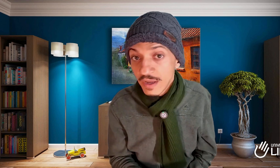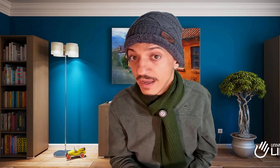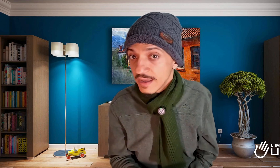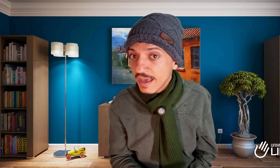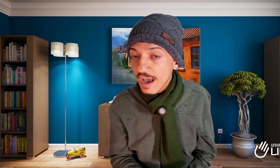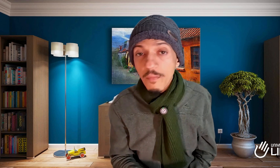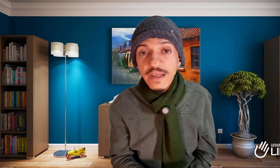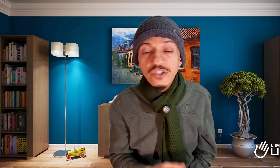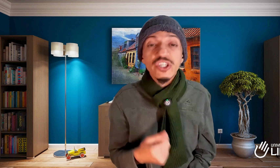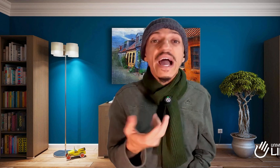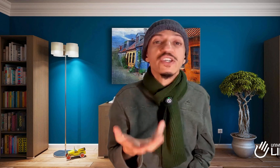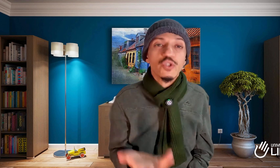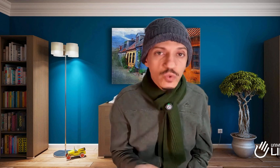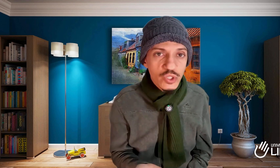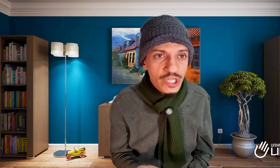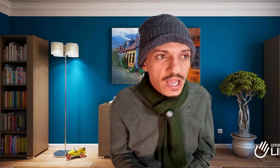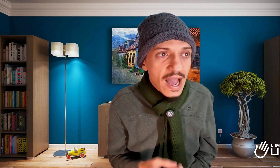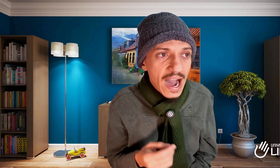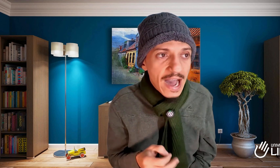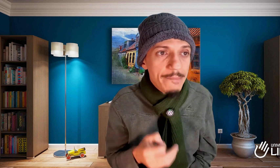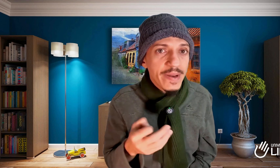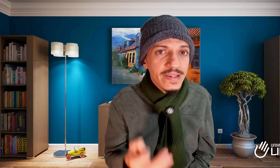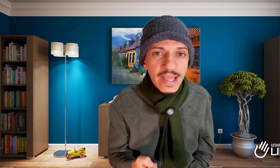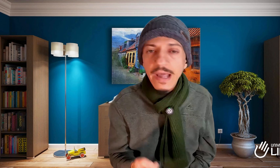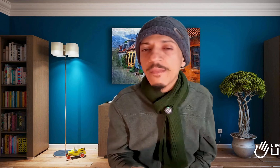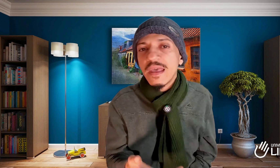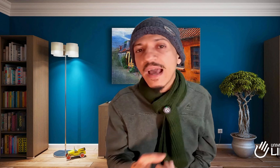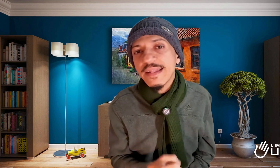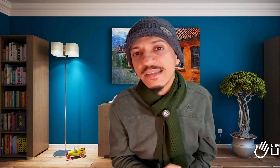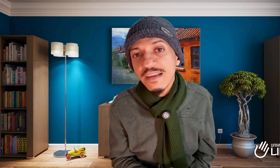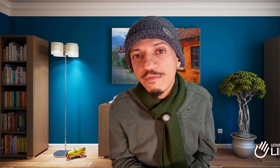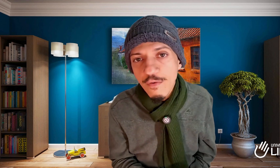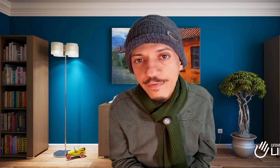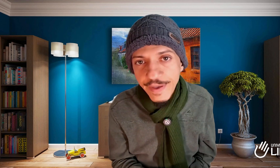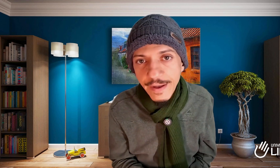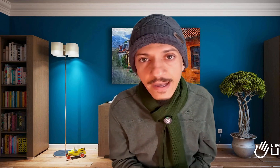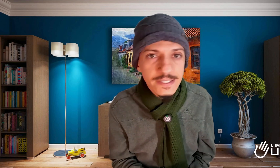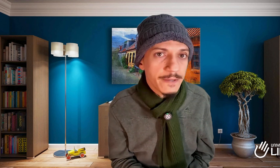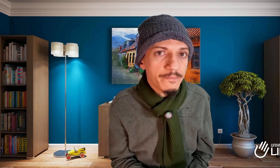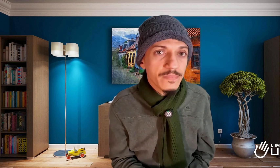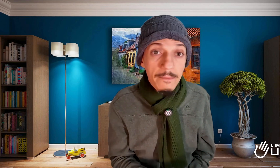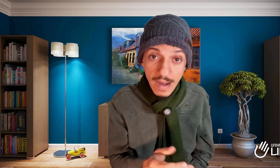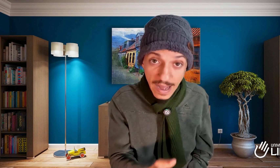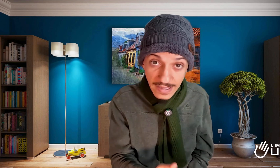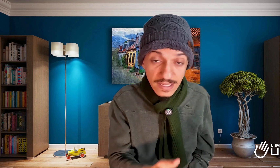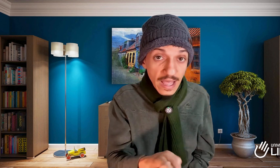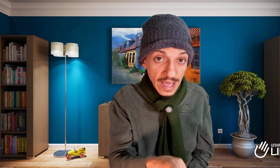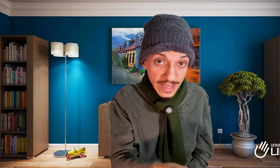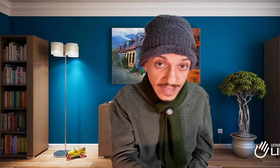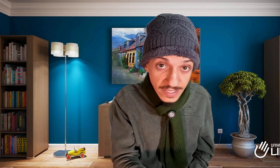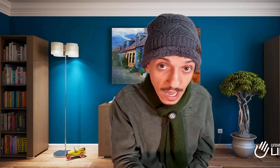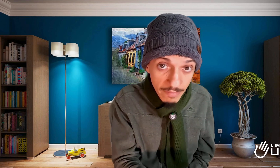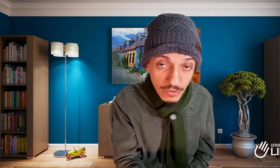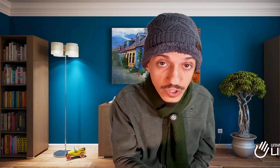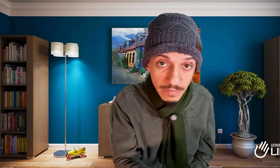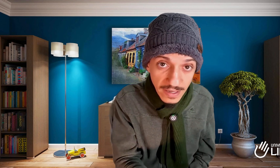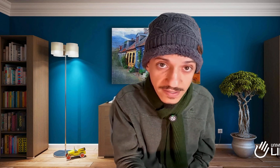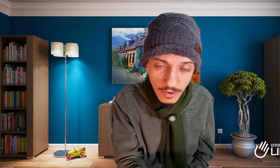que realmente te ajude a aprender e a desenvolver assim. Mas é esse caminho de imersão que é